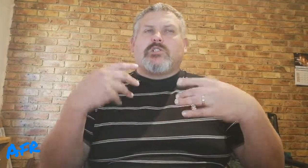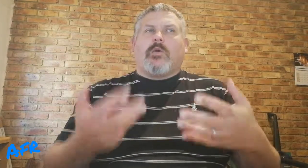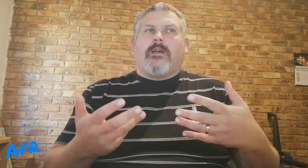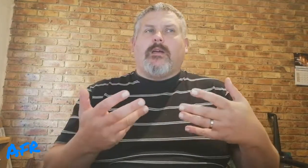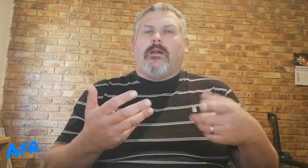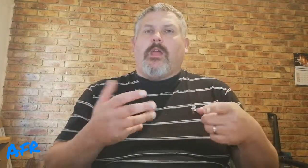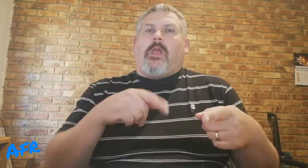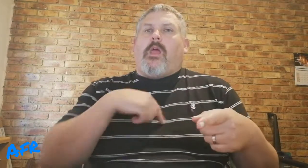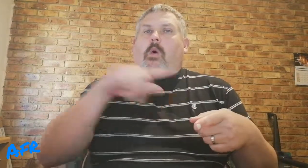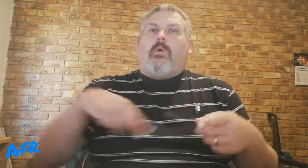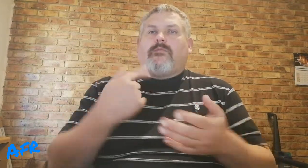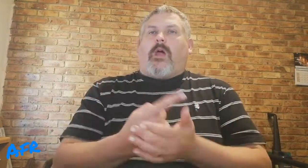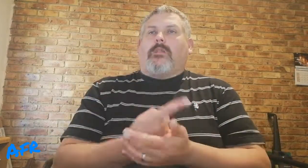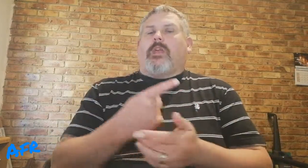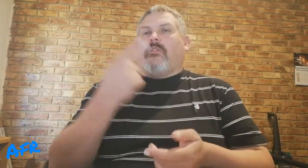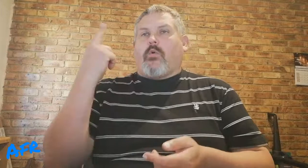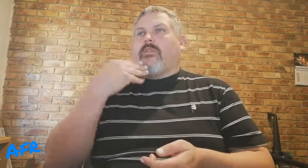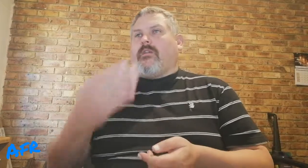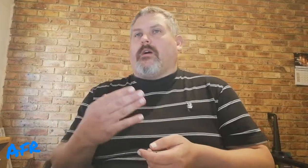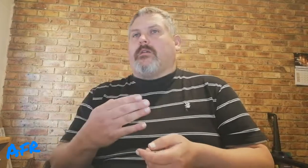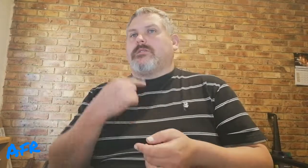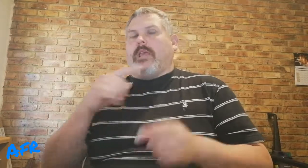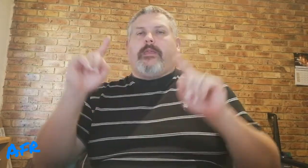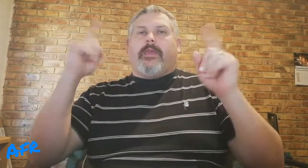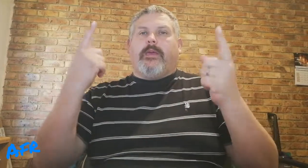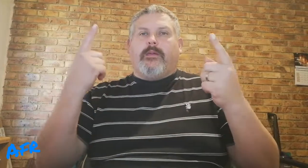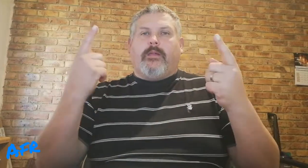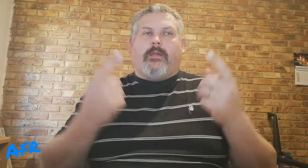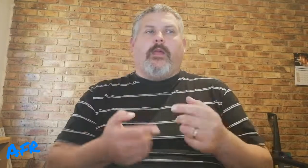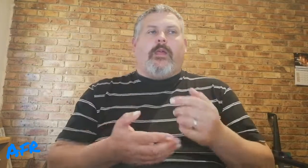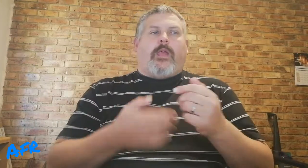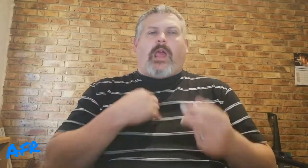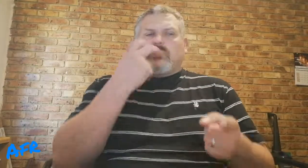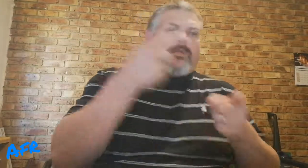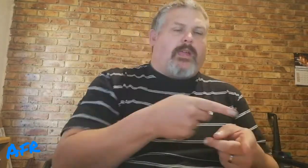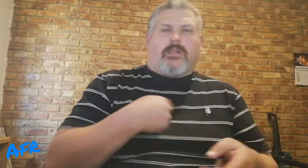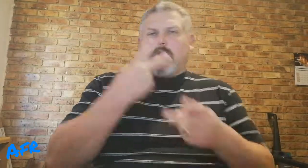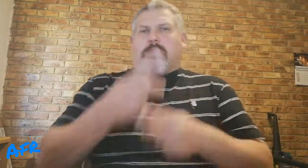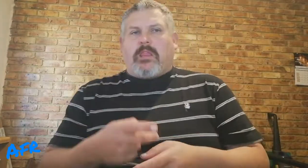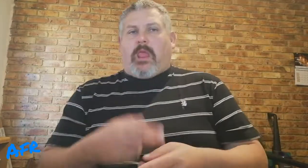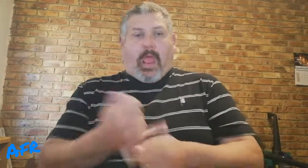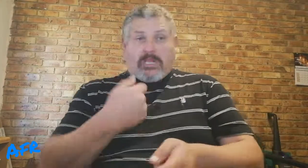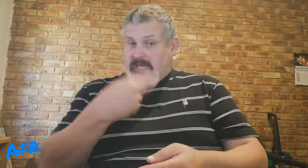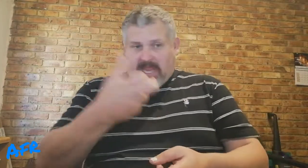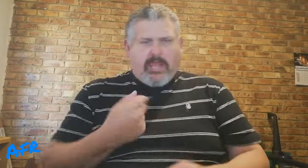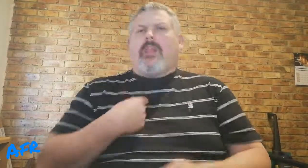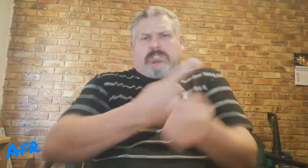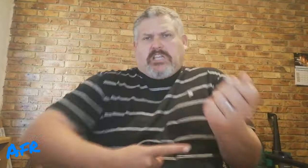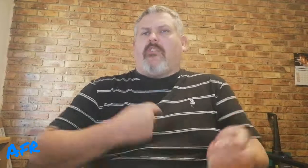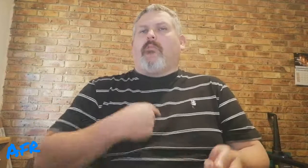So, ons wil altyd vir God vra, sê, ja, ek soek dit, as kern het jyself